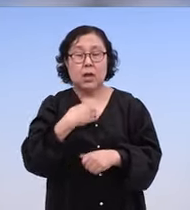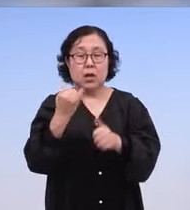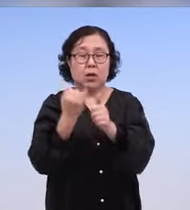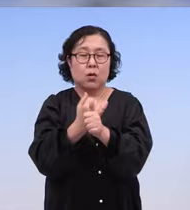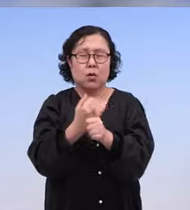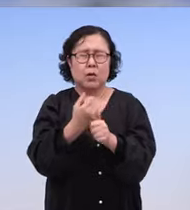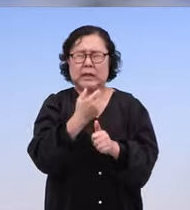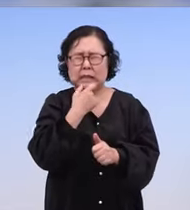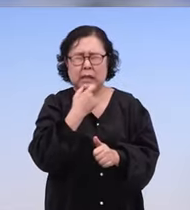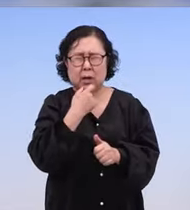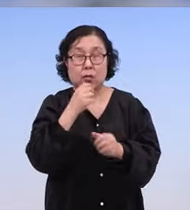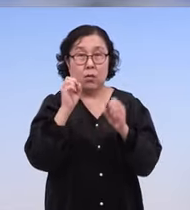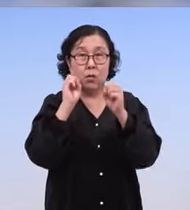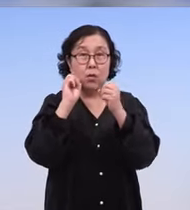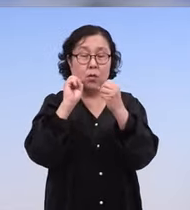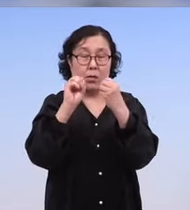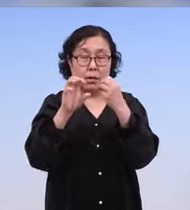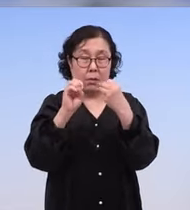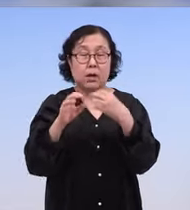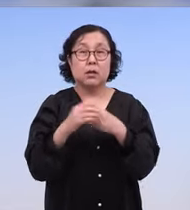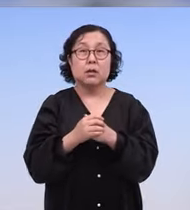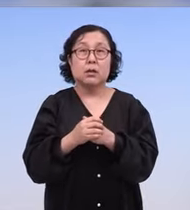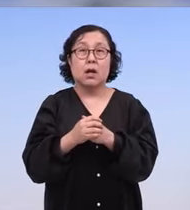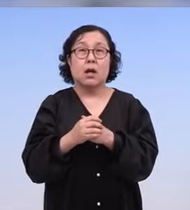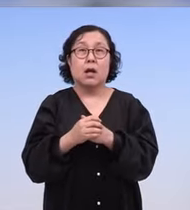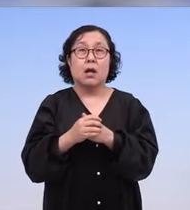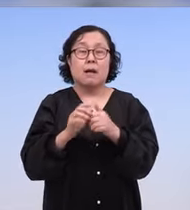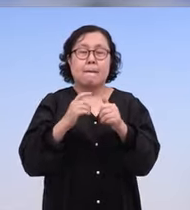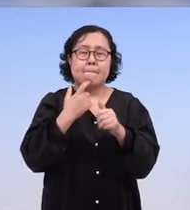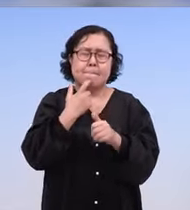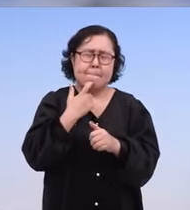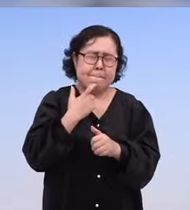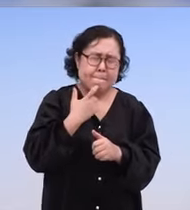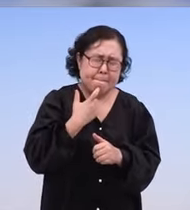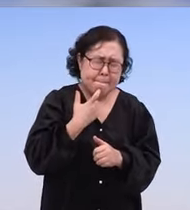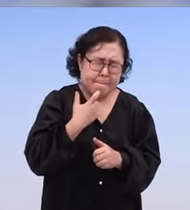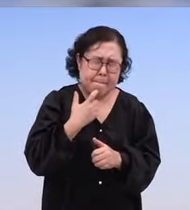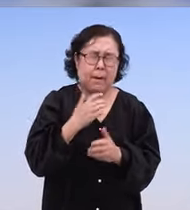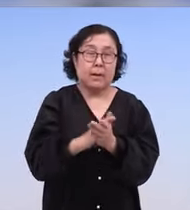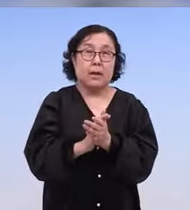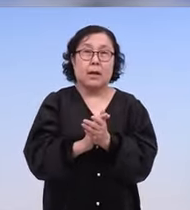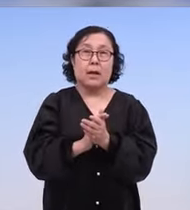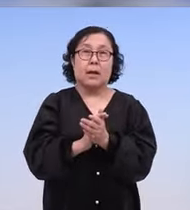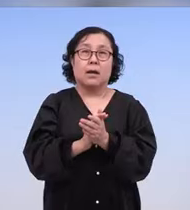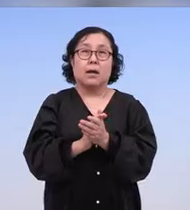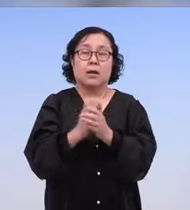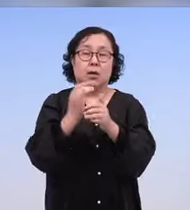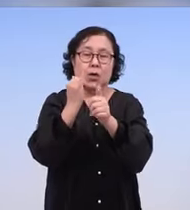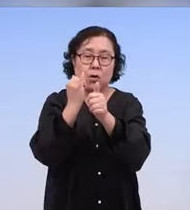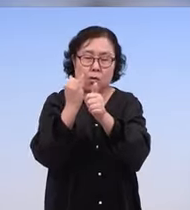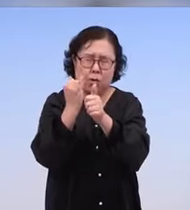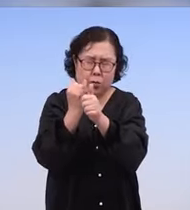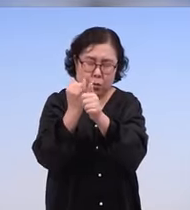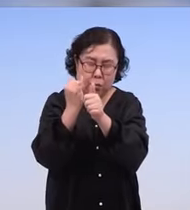한다 그러는데 막 계속 그렇게 집요하게 프로포즈를 해가지고 드디어 정말